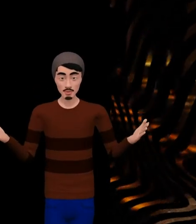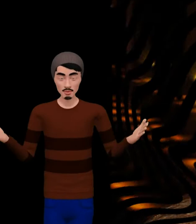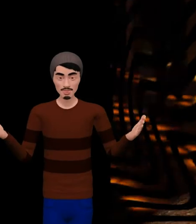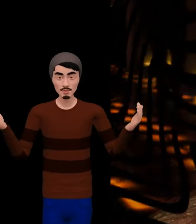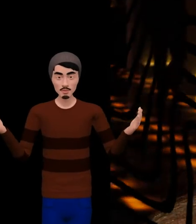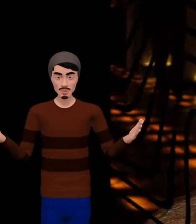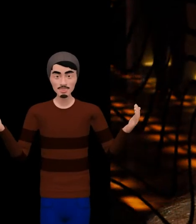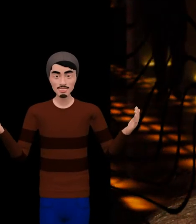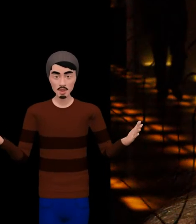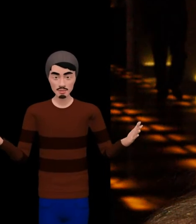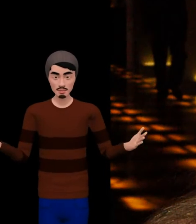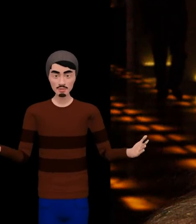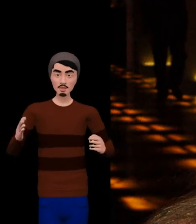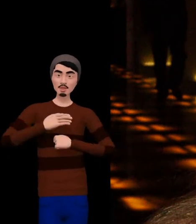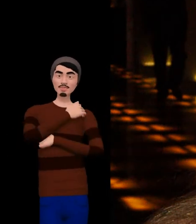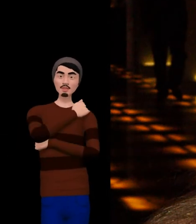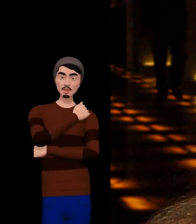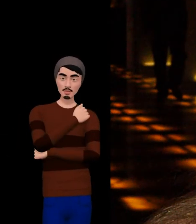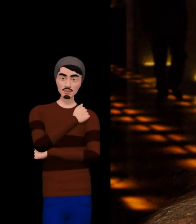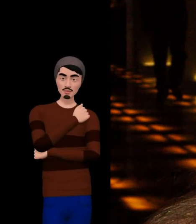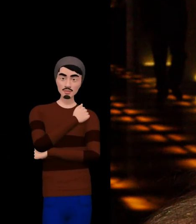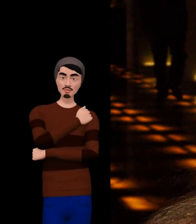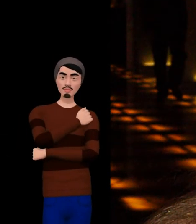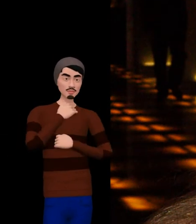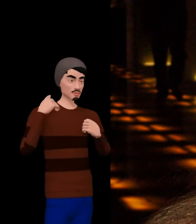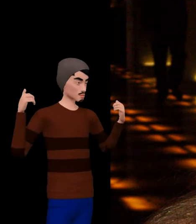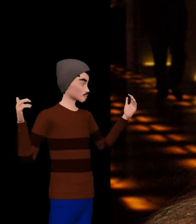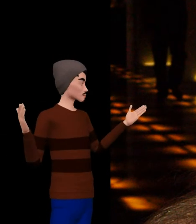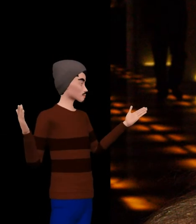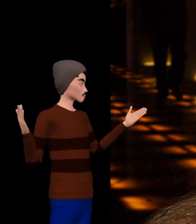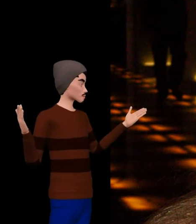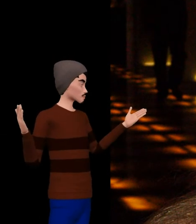Aveva 32 denti.